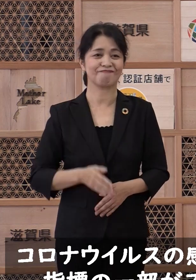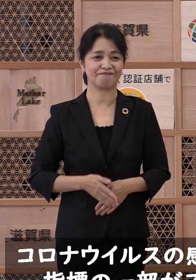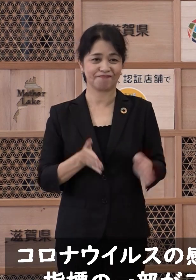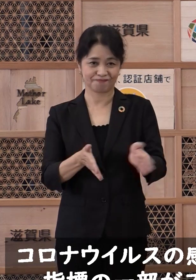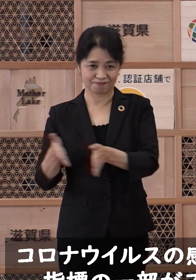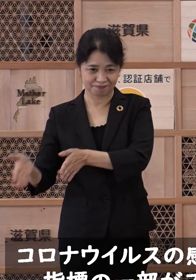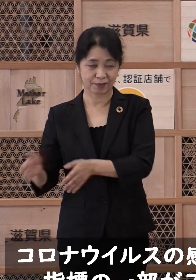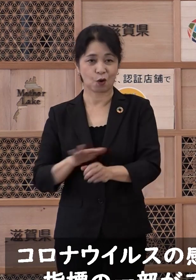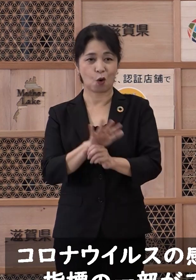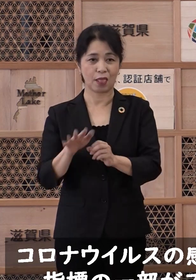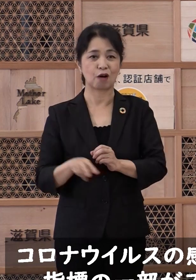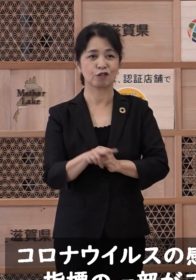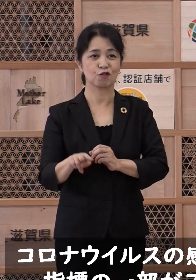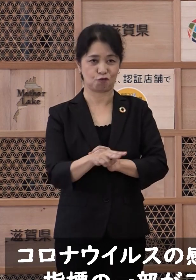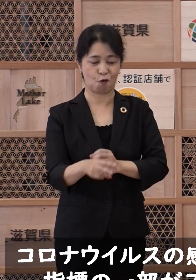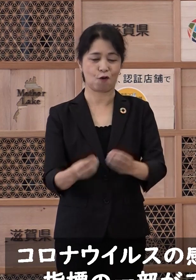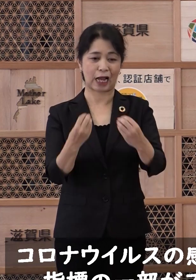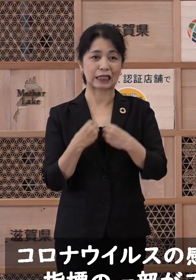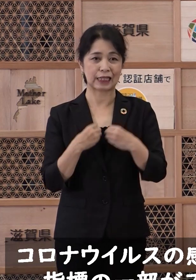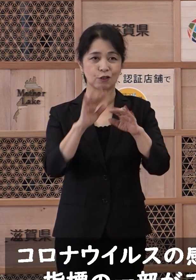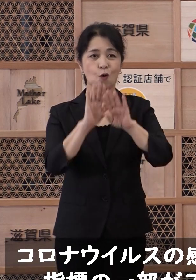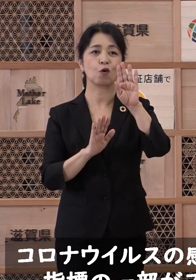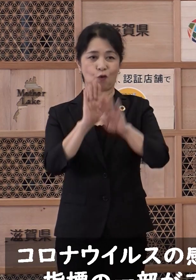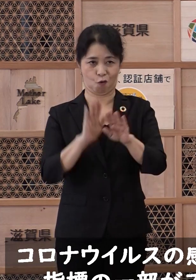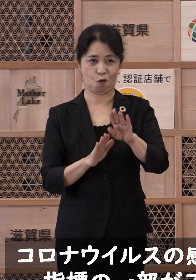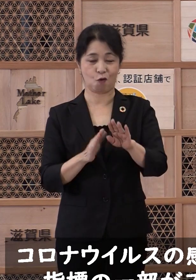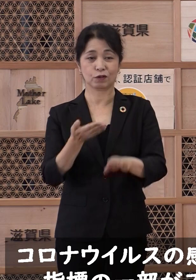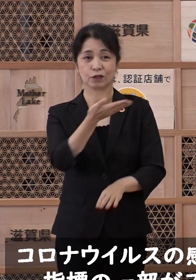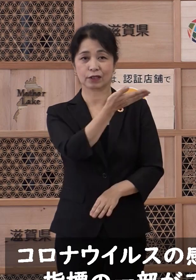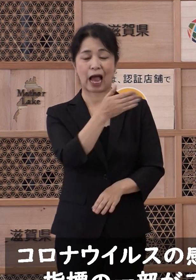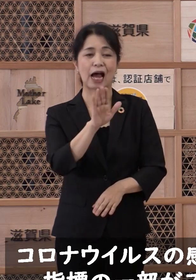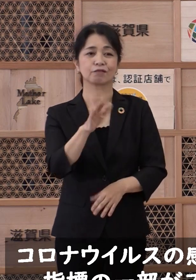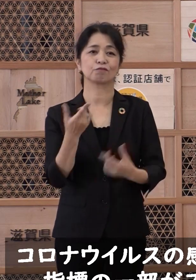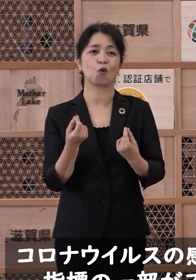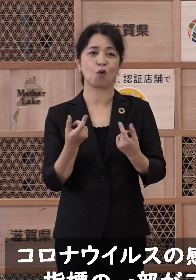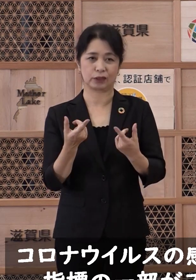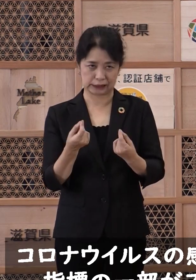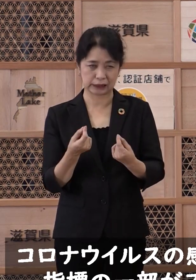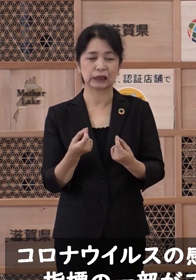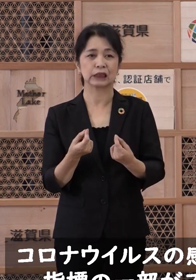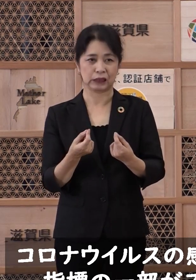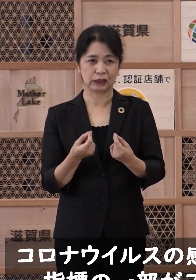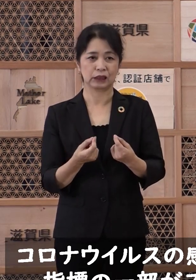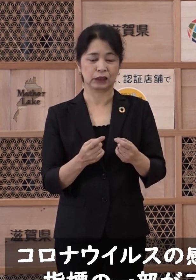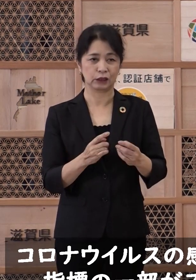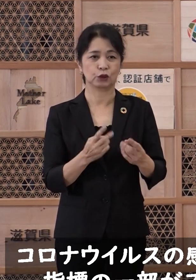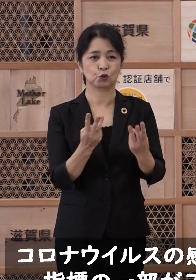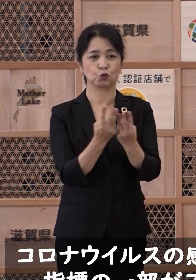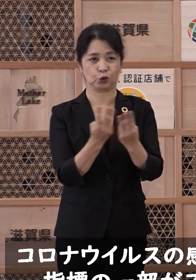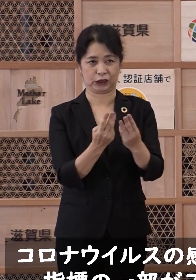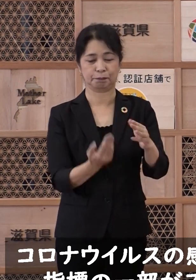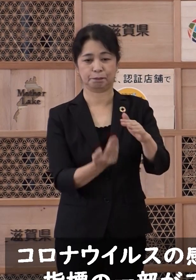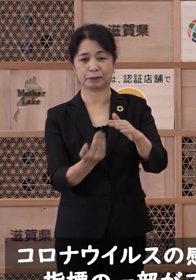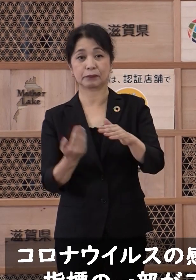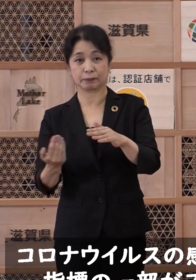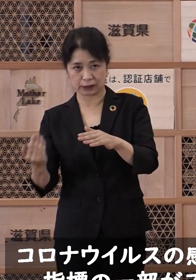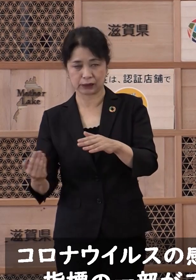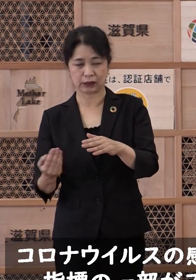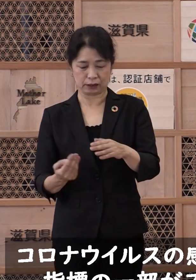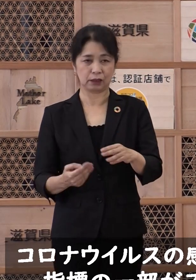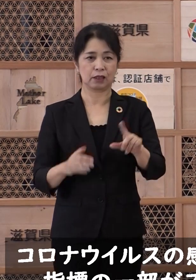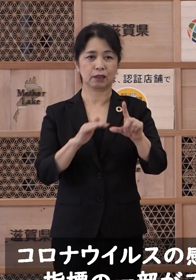コロナウイルスの感染状況でございますが、スライドにありますように指標の一部がステージ3に達する